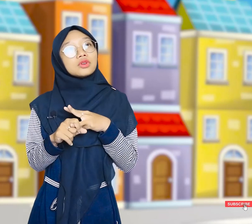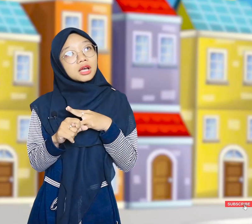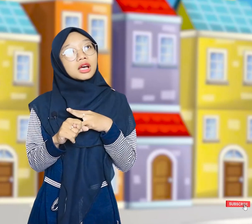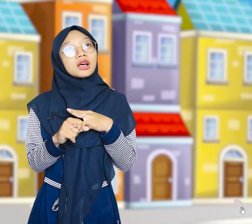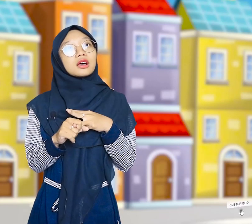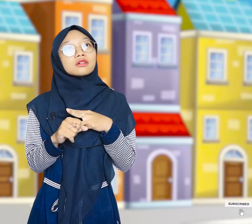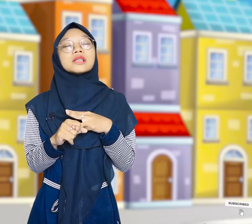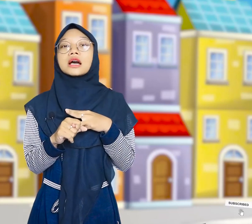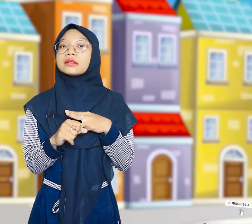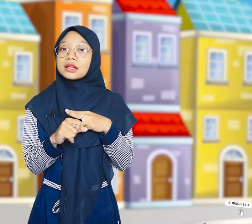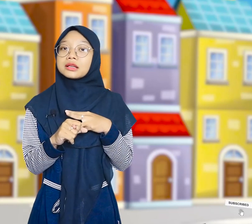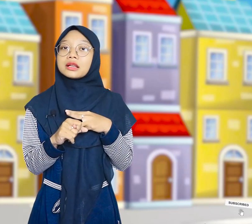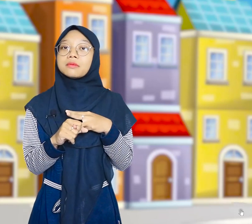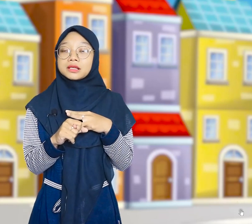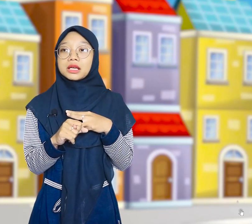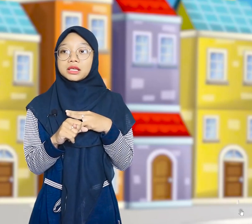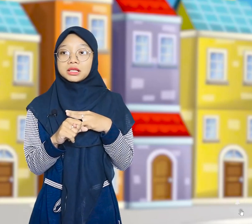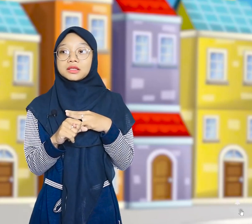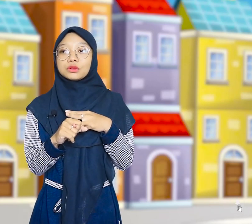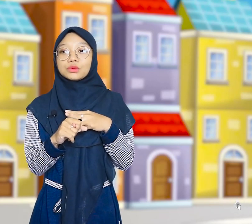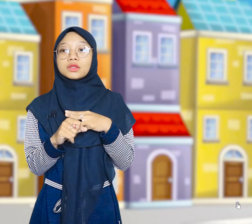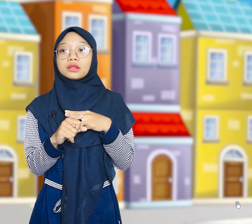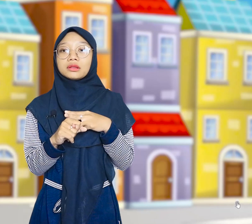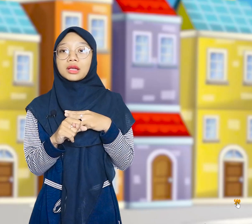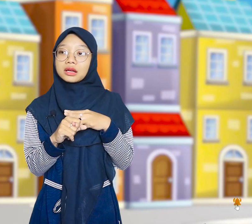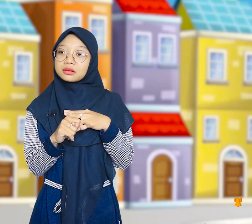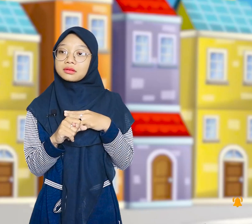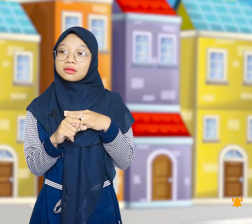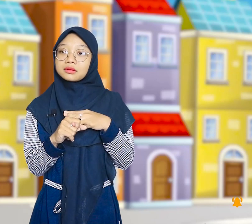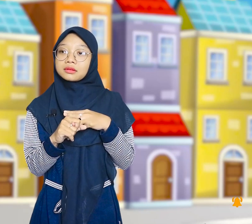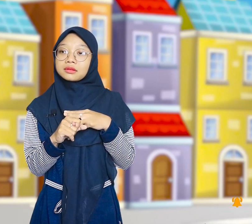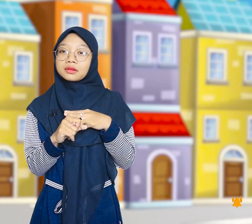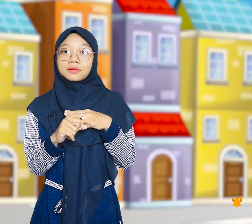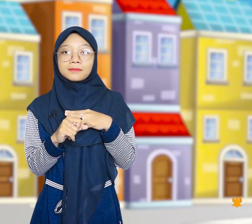juga kosakata dalam bahasa Inggris itu tentang